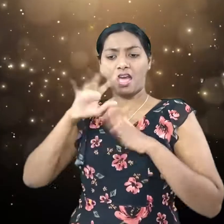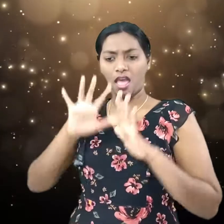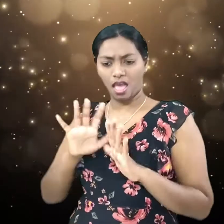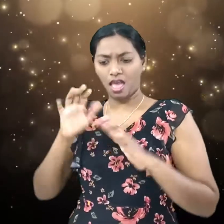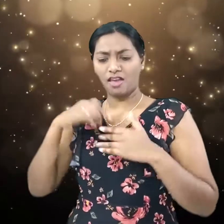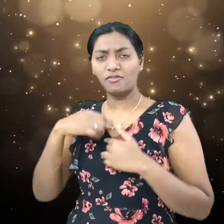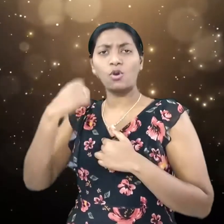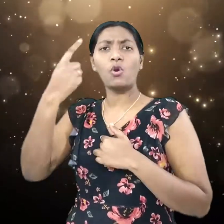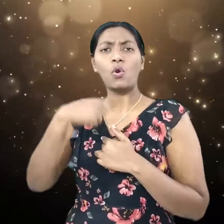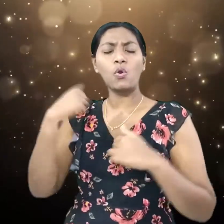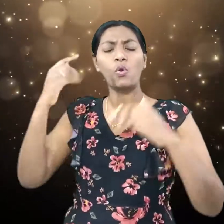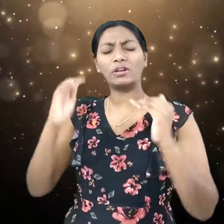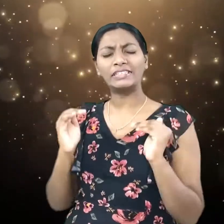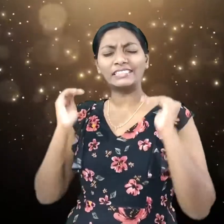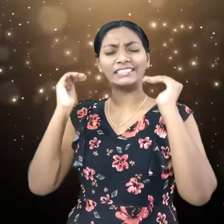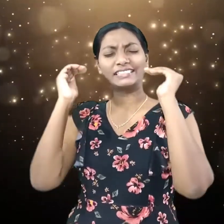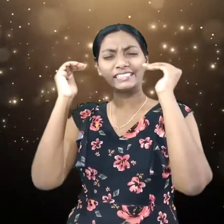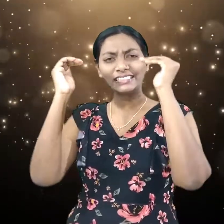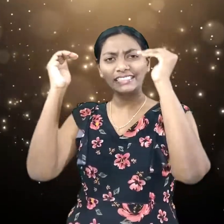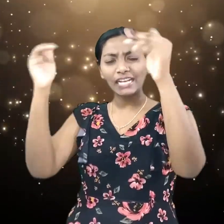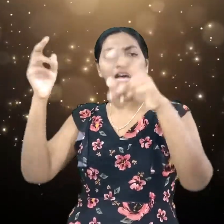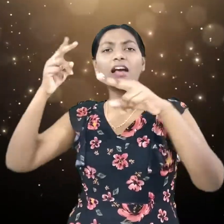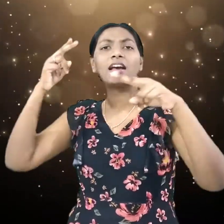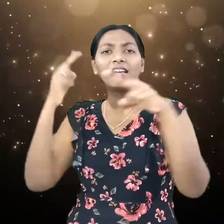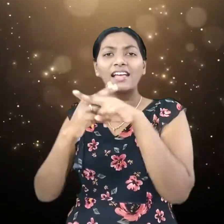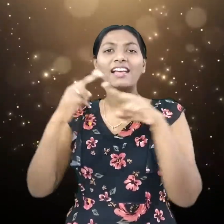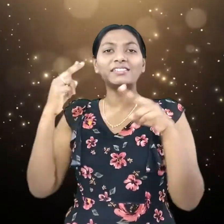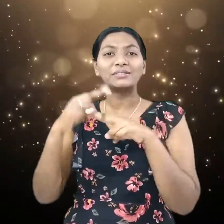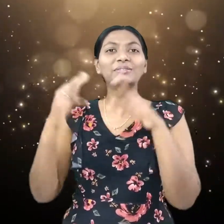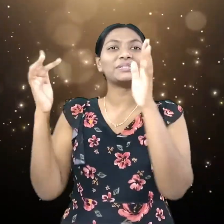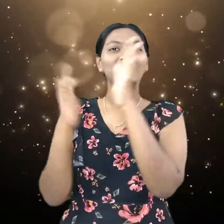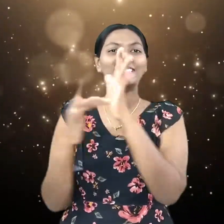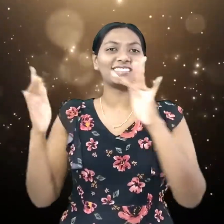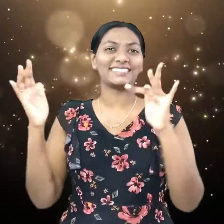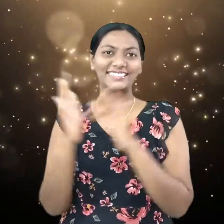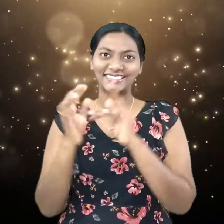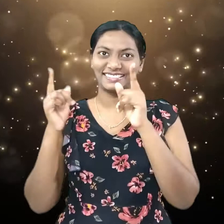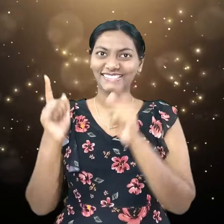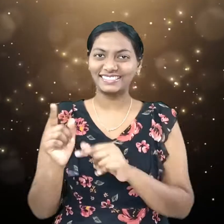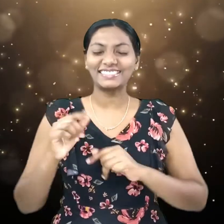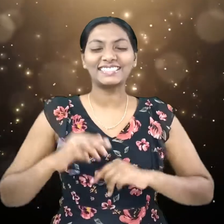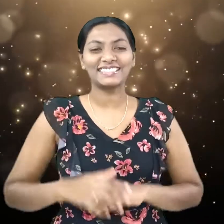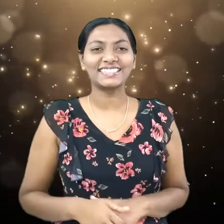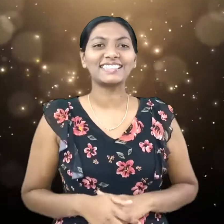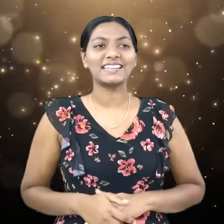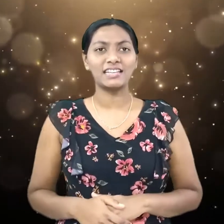वो महान है, उसका नाम है यीशु।